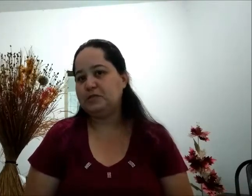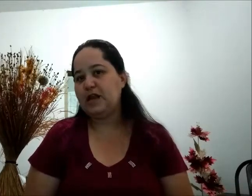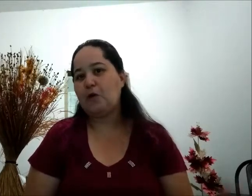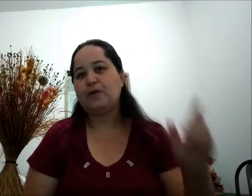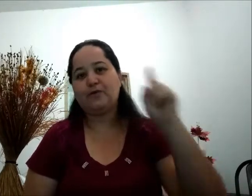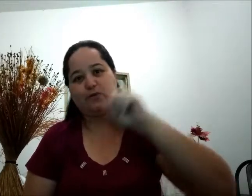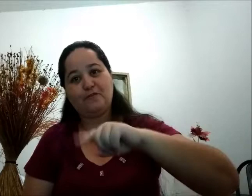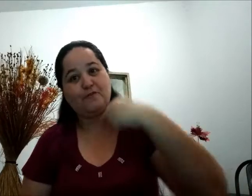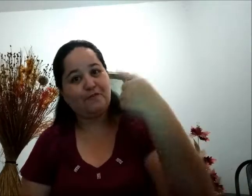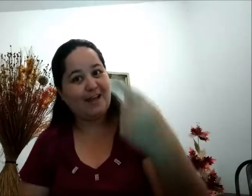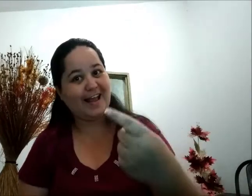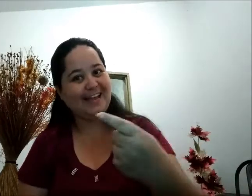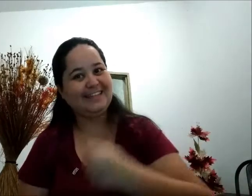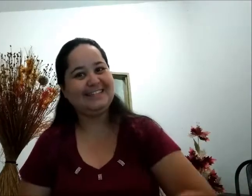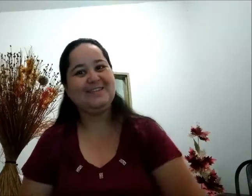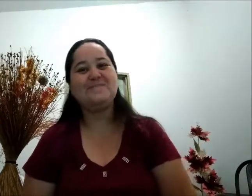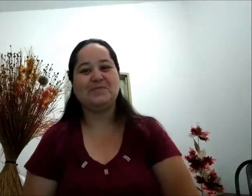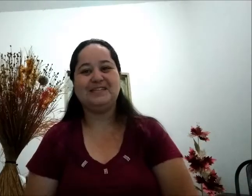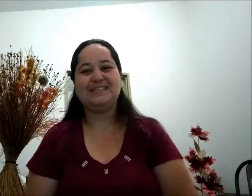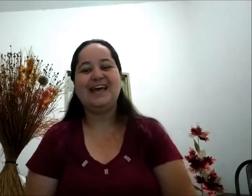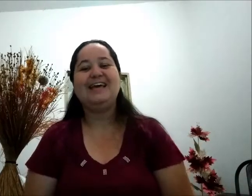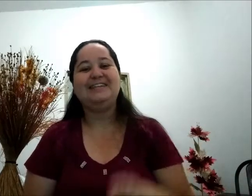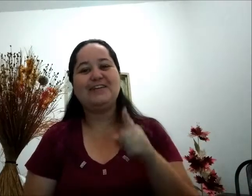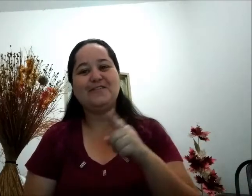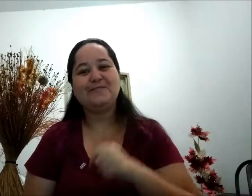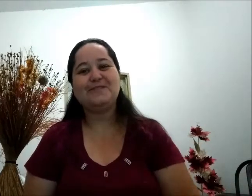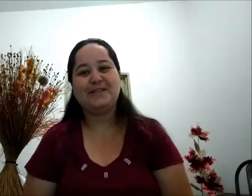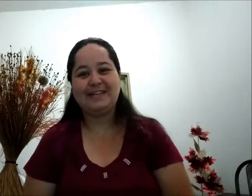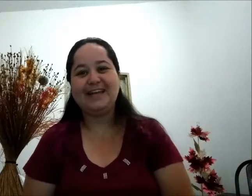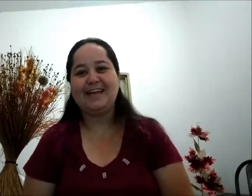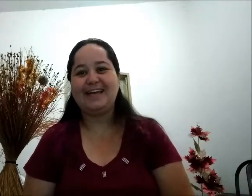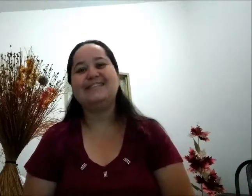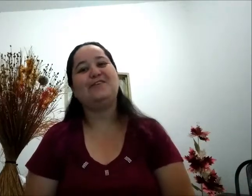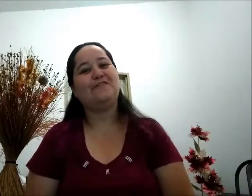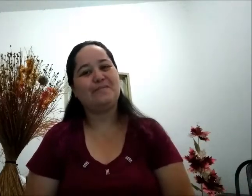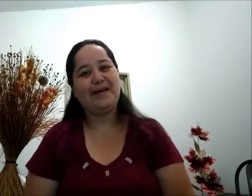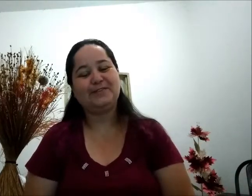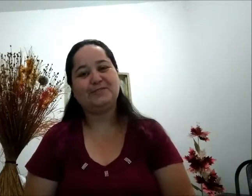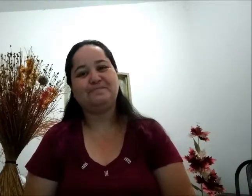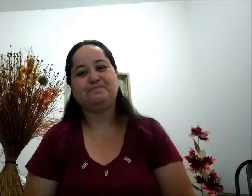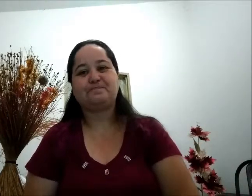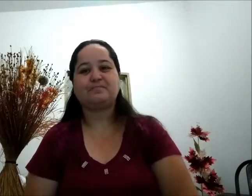sinal, que é o que eu vou falar ainda depois. Então, vamos aprender esse alfabeto?